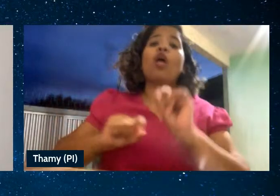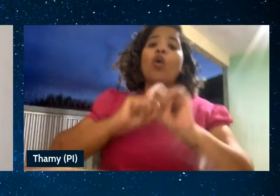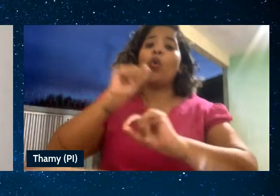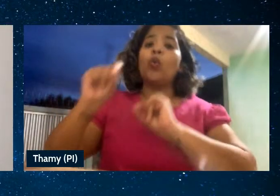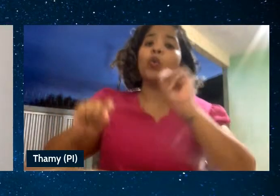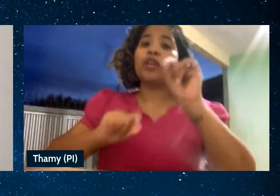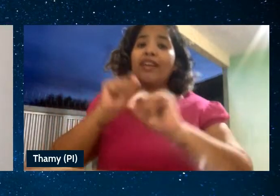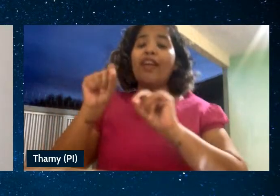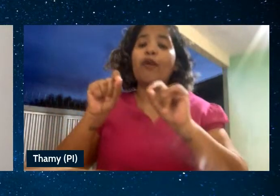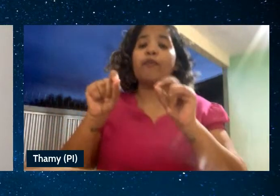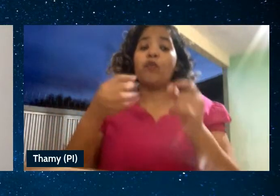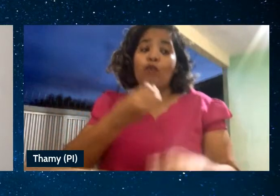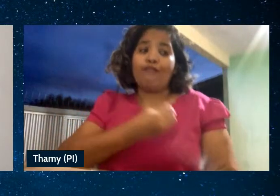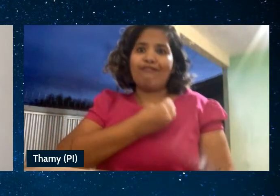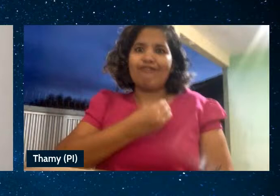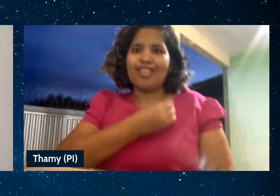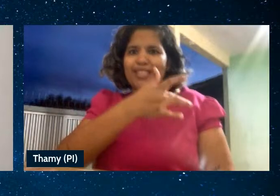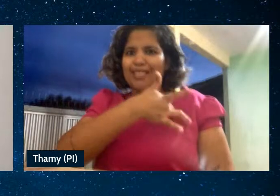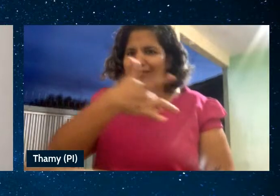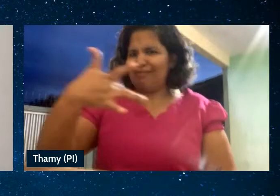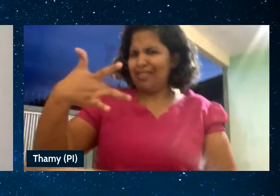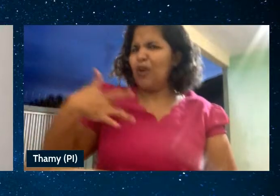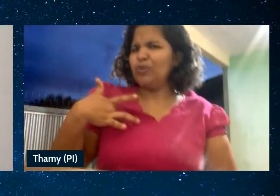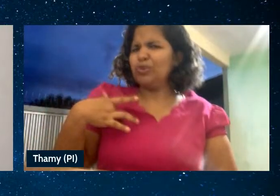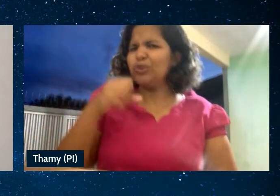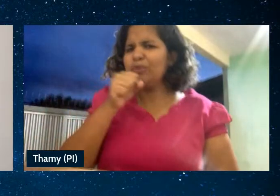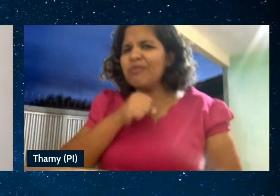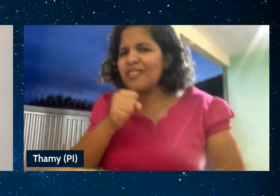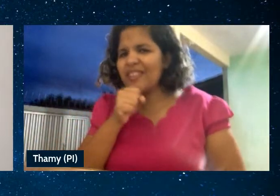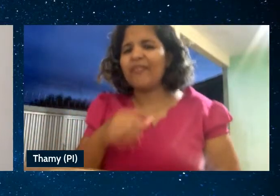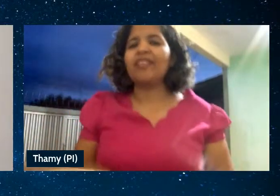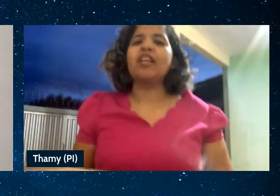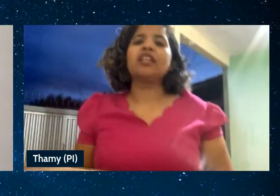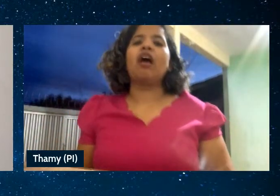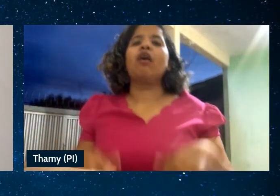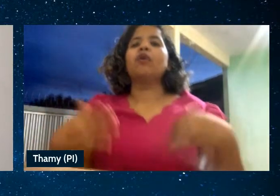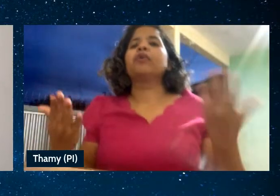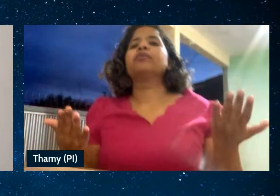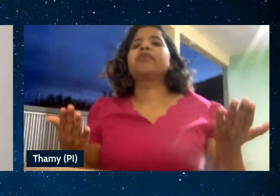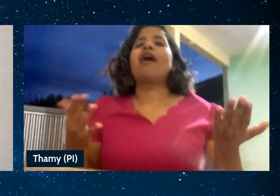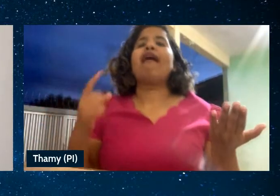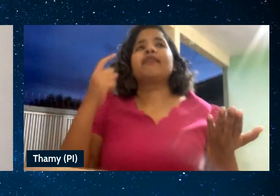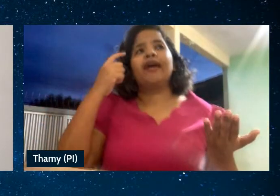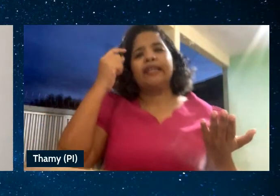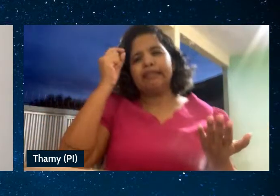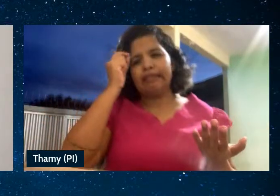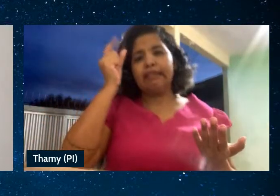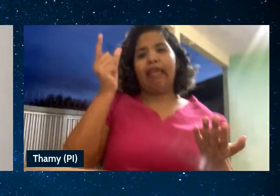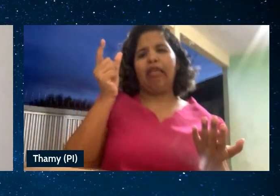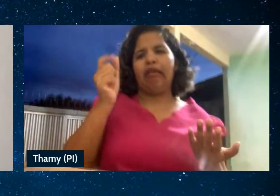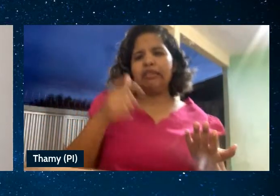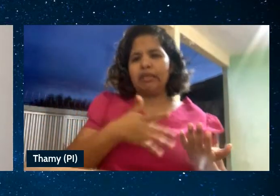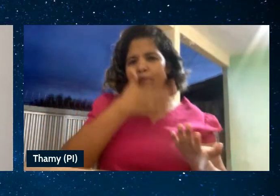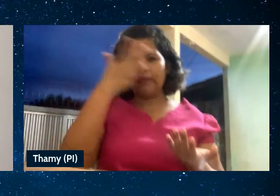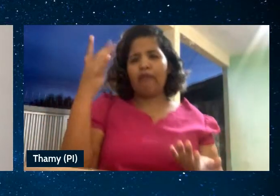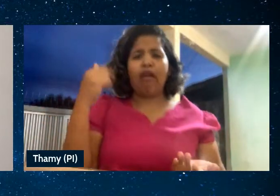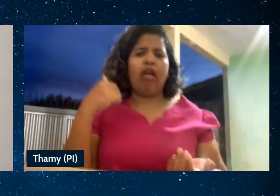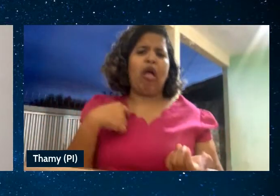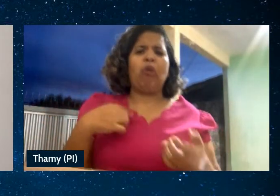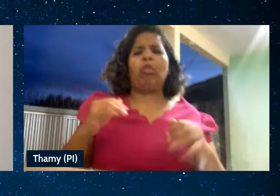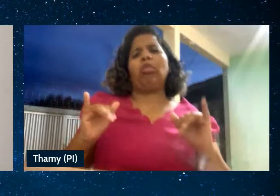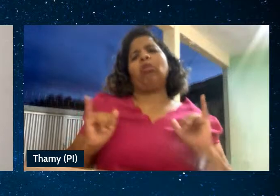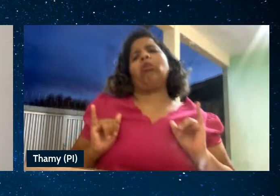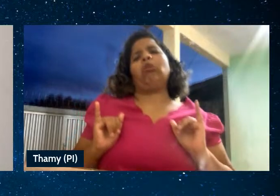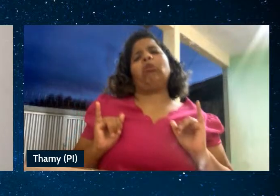idosos né Então aquela ideia Ah que eu vou aposentar vou fazer isso vou fazer aquilo muitas